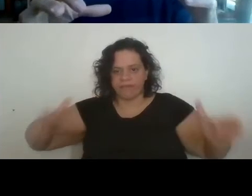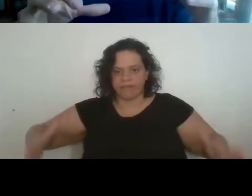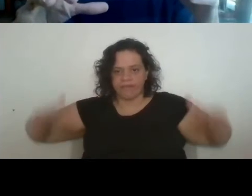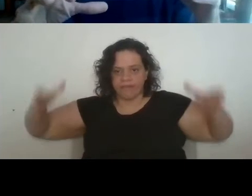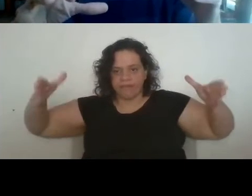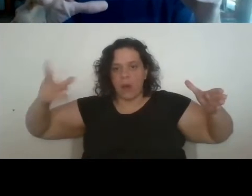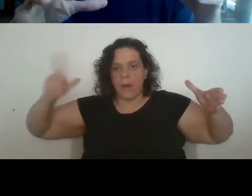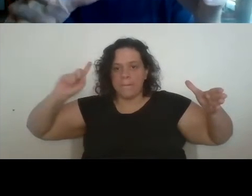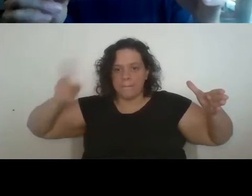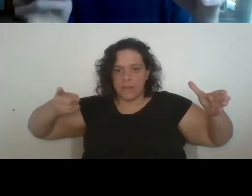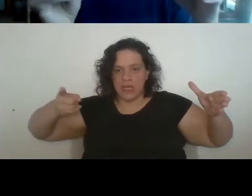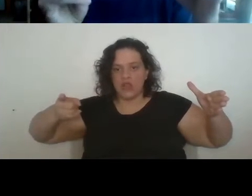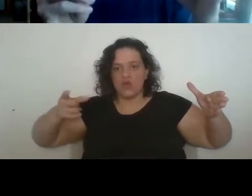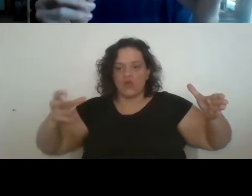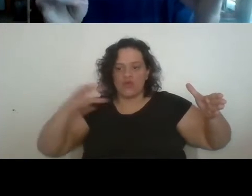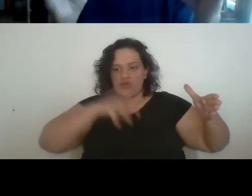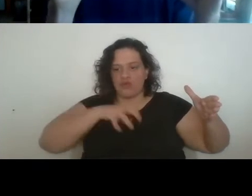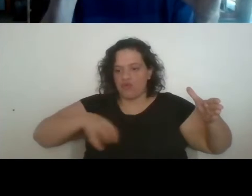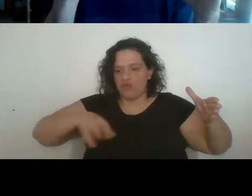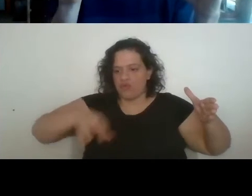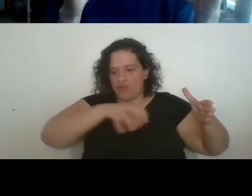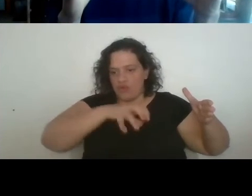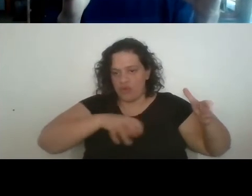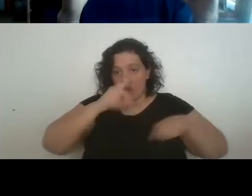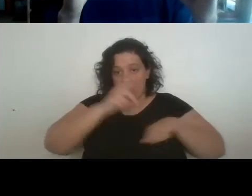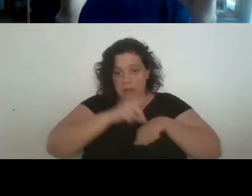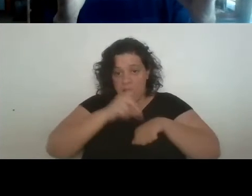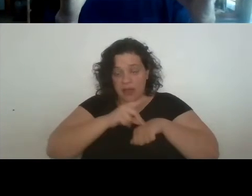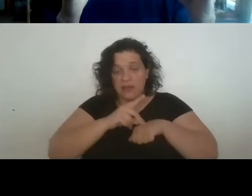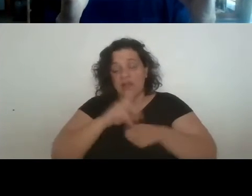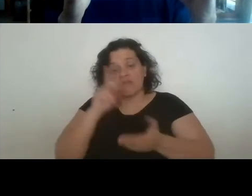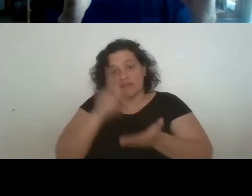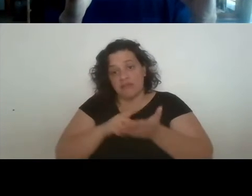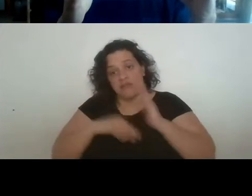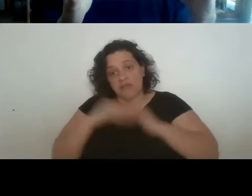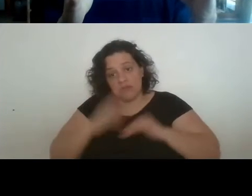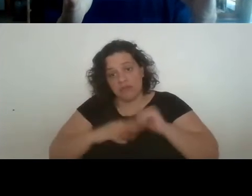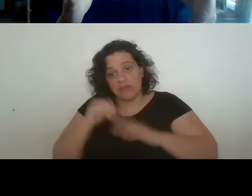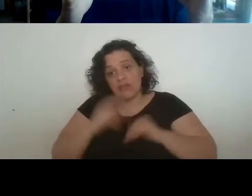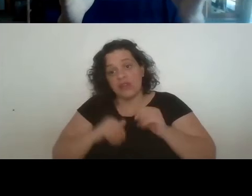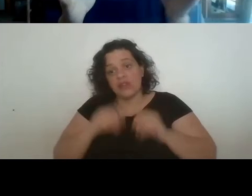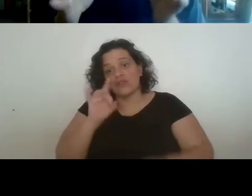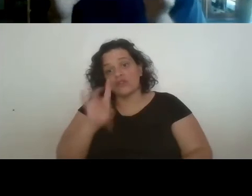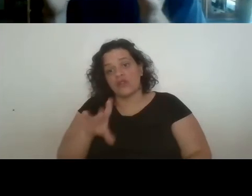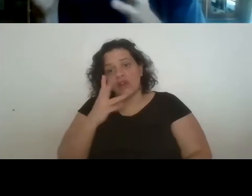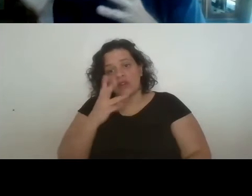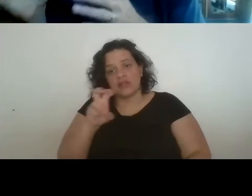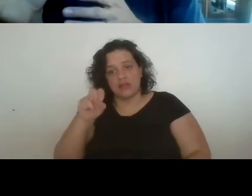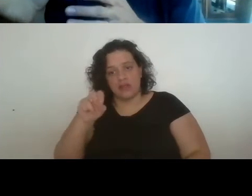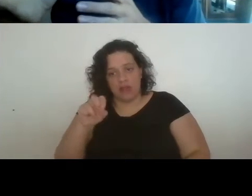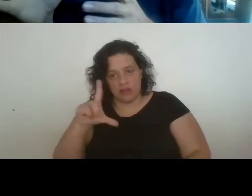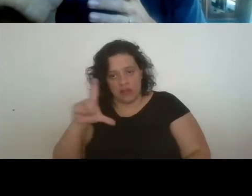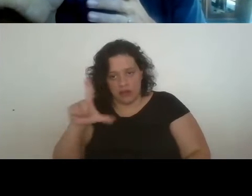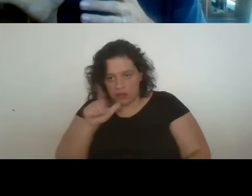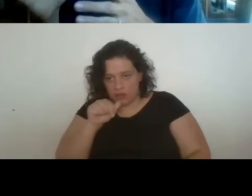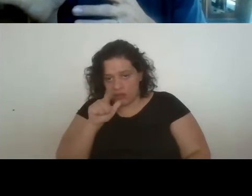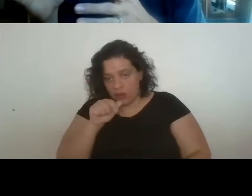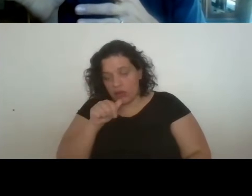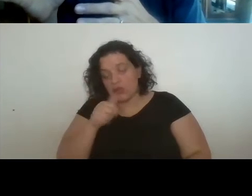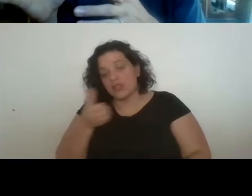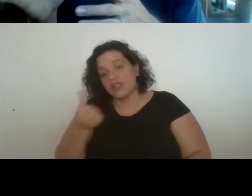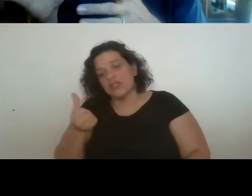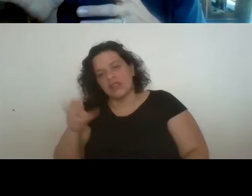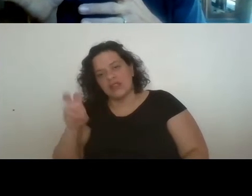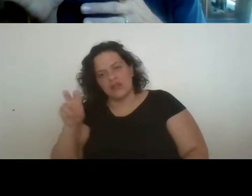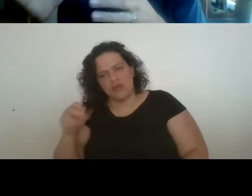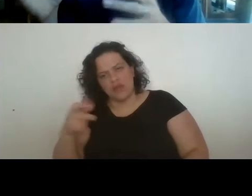de pedra ali dentro, na prática eu vou ter cerca de 350 litros de água. Os outros 650 são